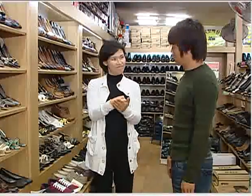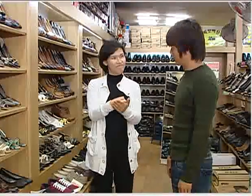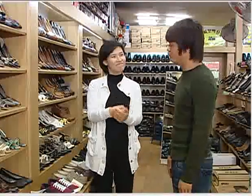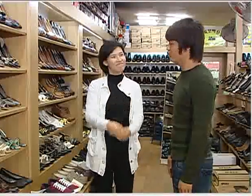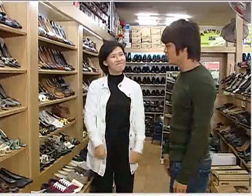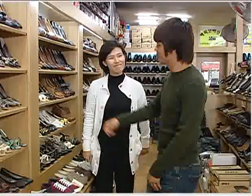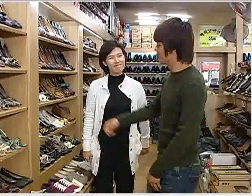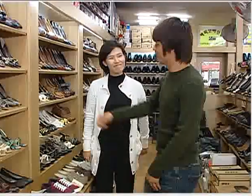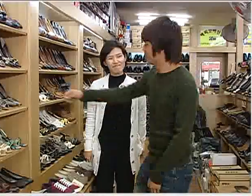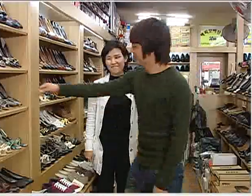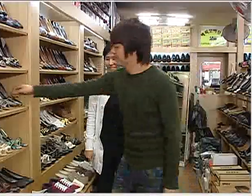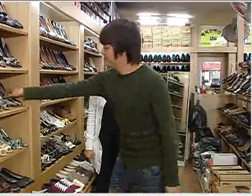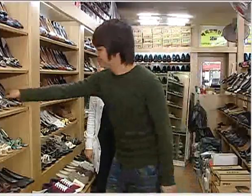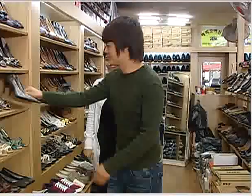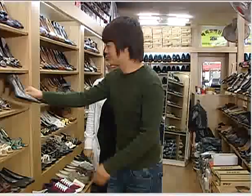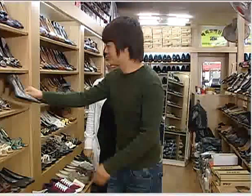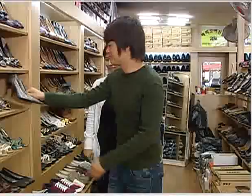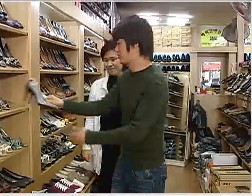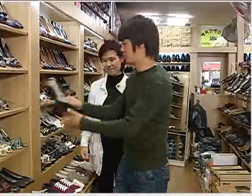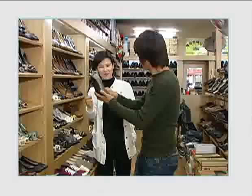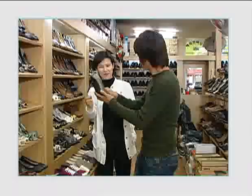이걸로 하겠어요.